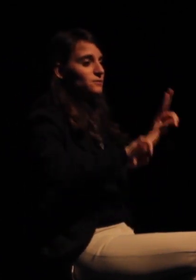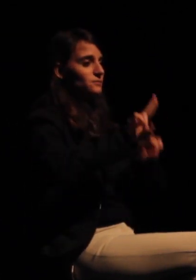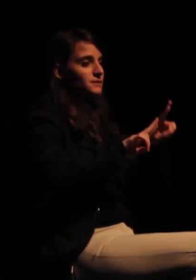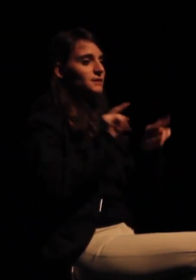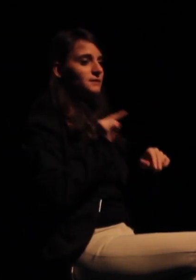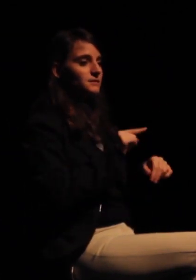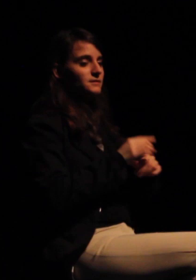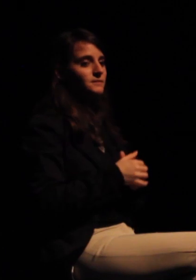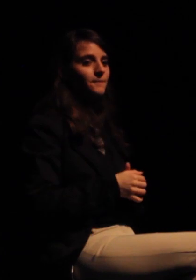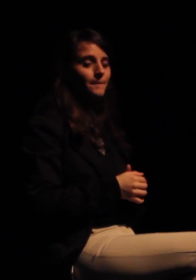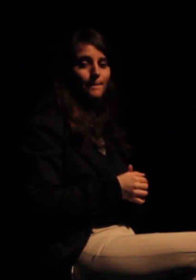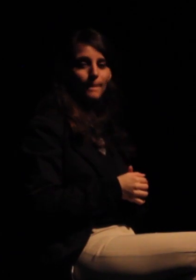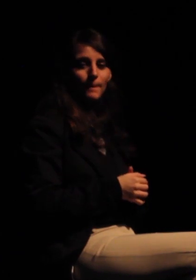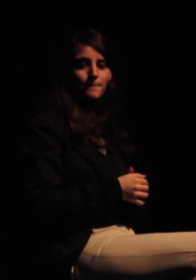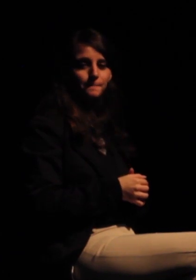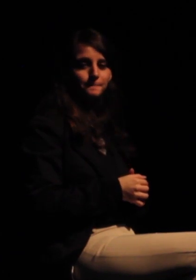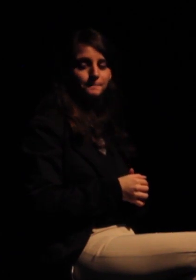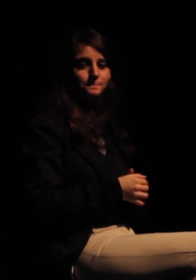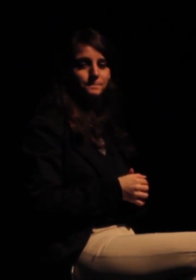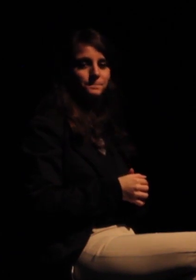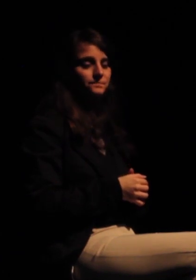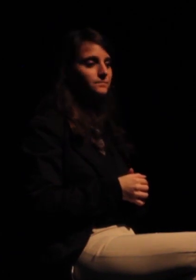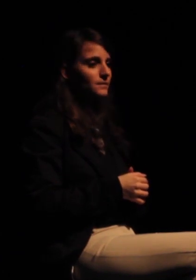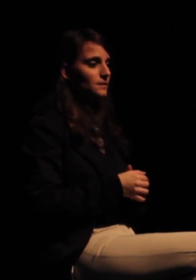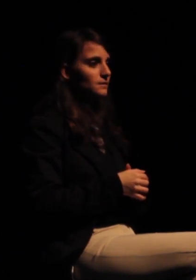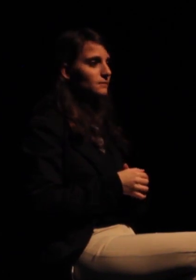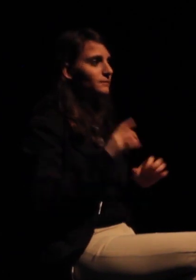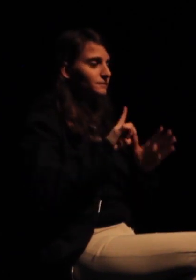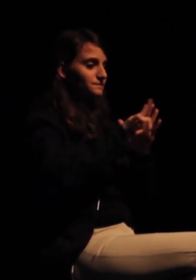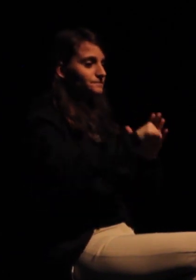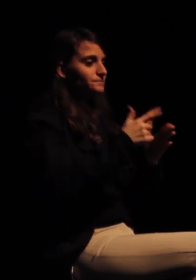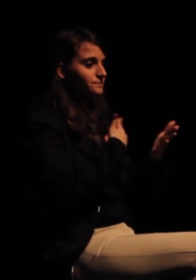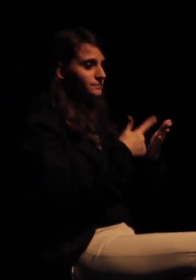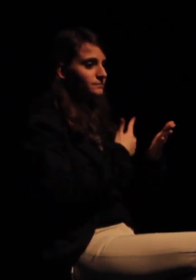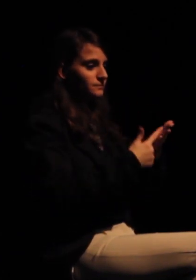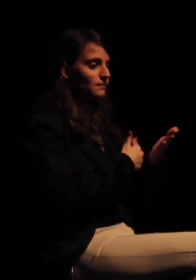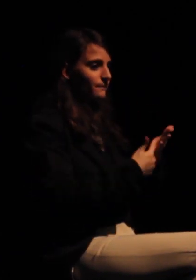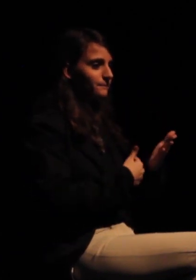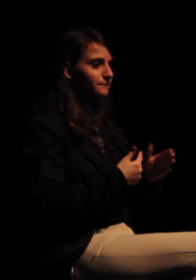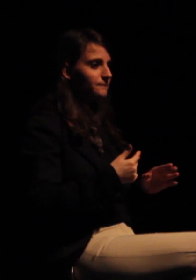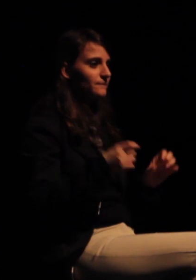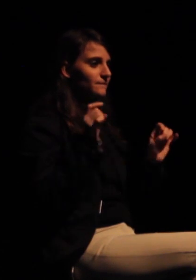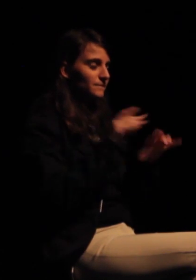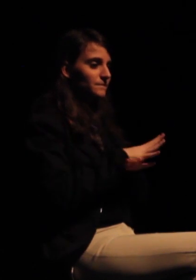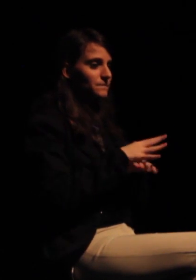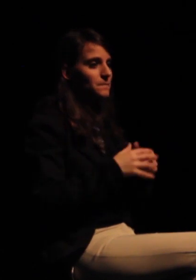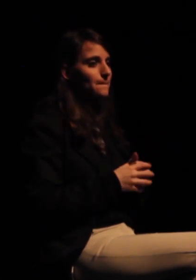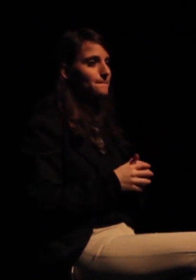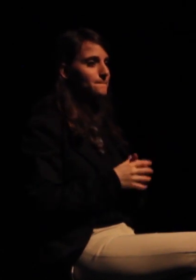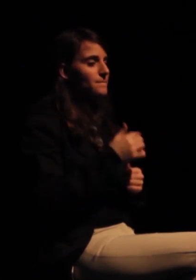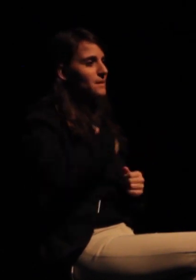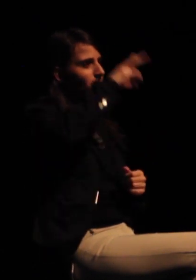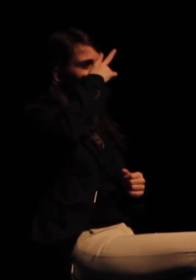tirada no dia a dia. E daí a gente chega à crônica mais tarde. É ali que está.